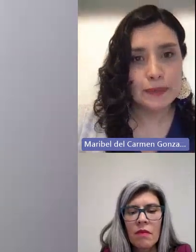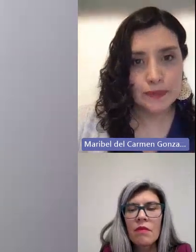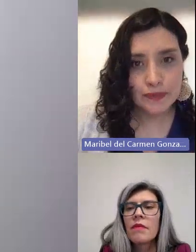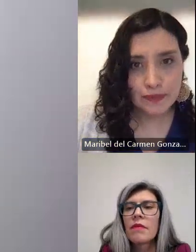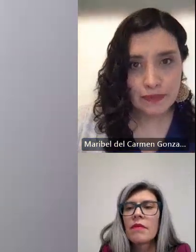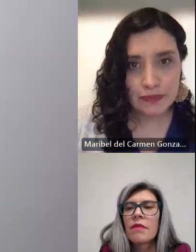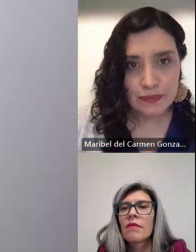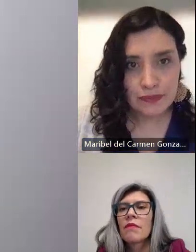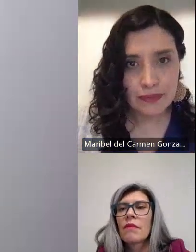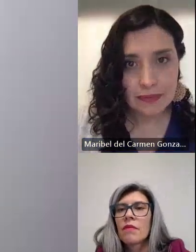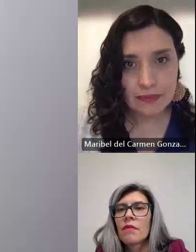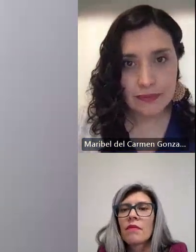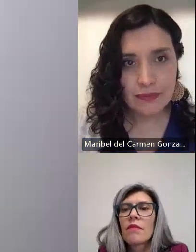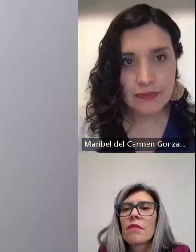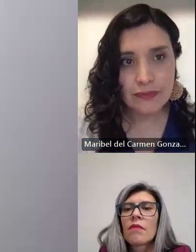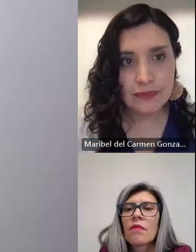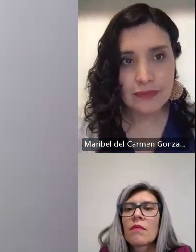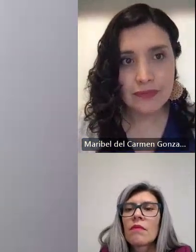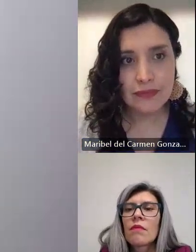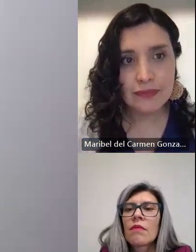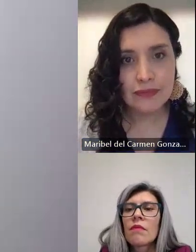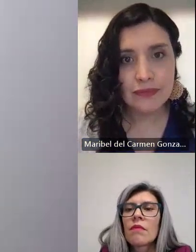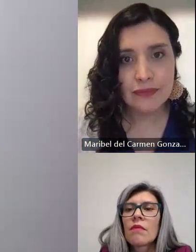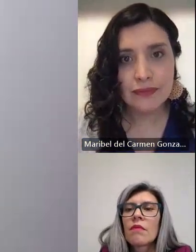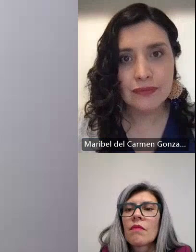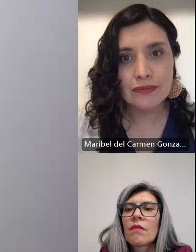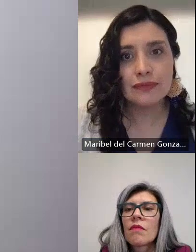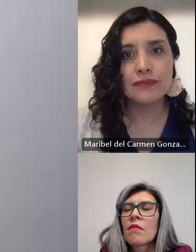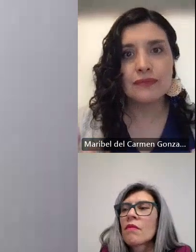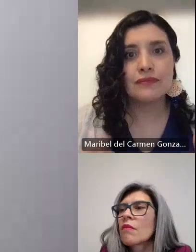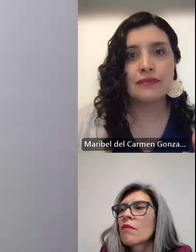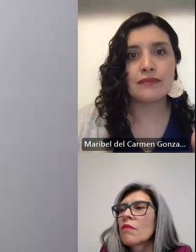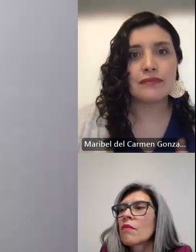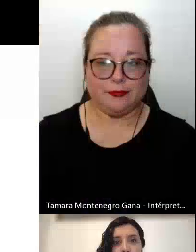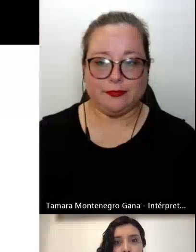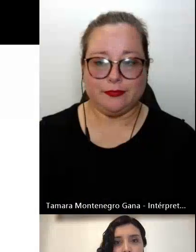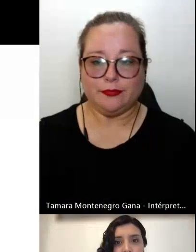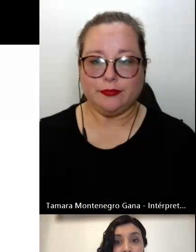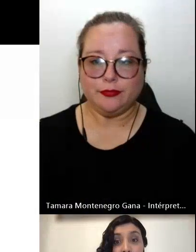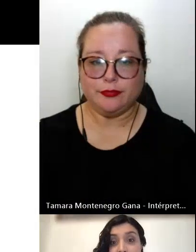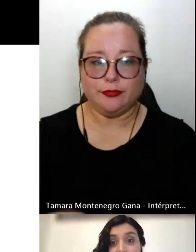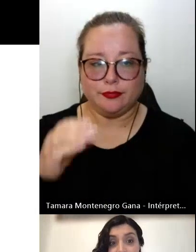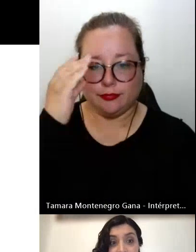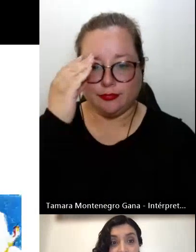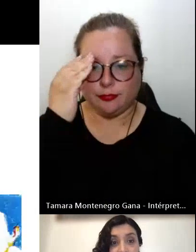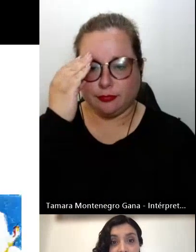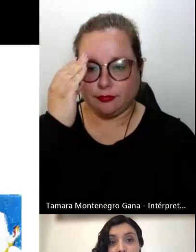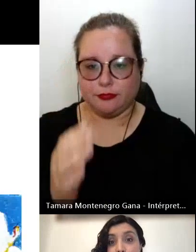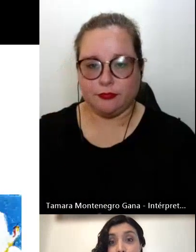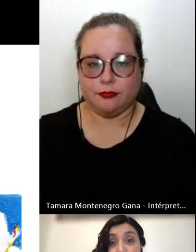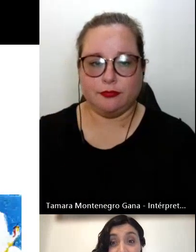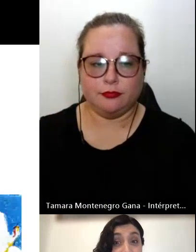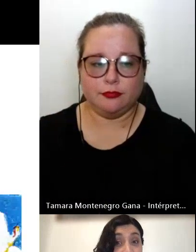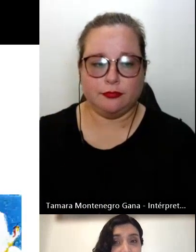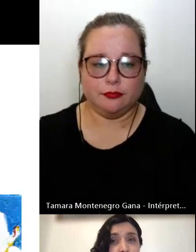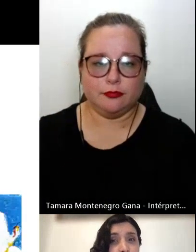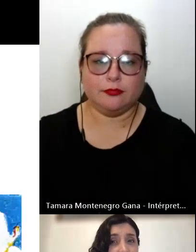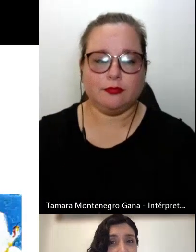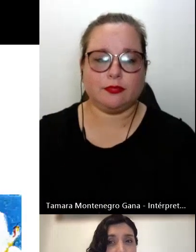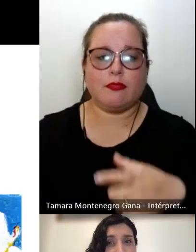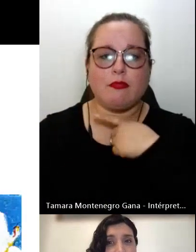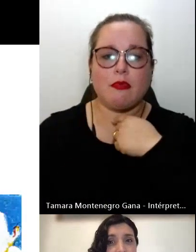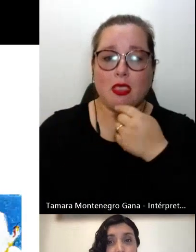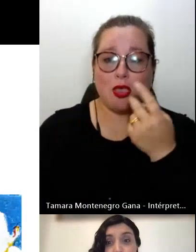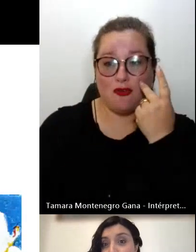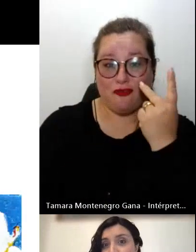favor. Quiero comprobar, ¿se está viendo